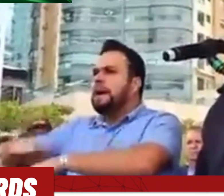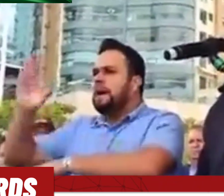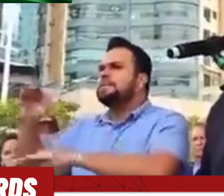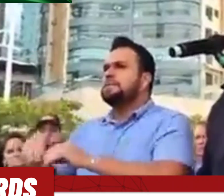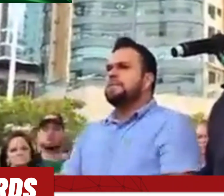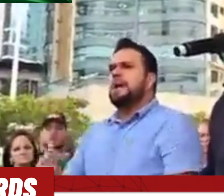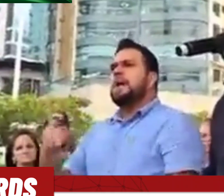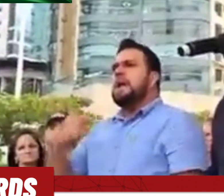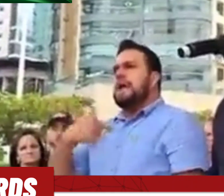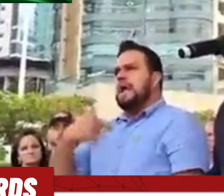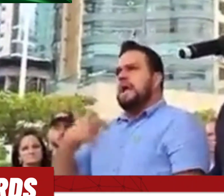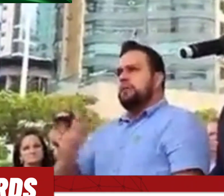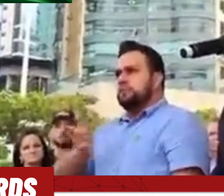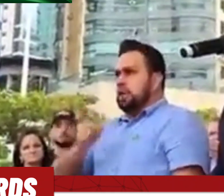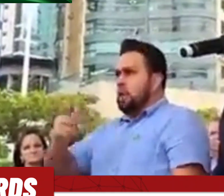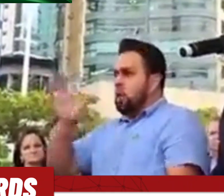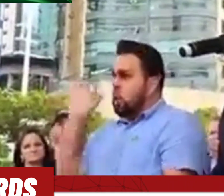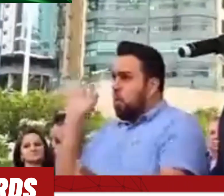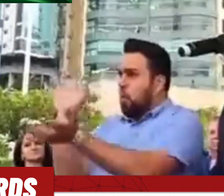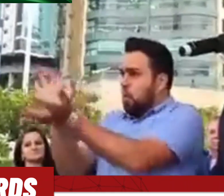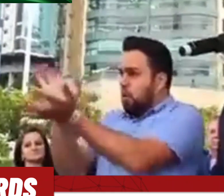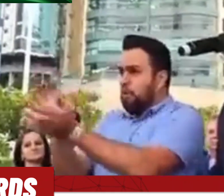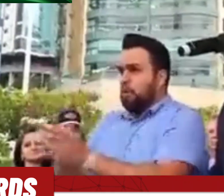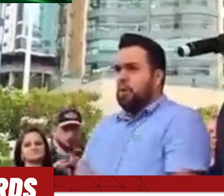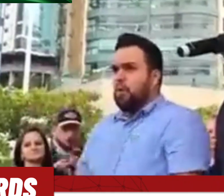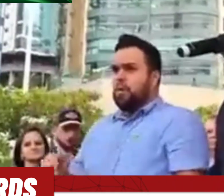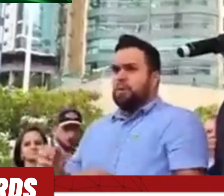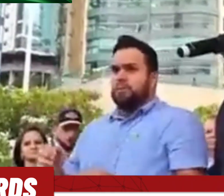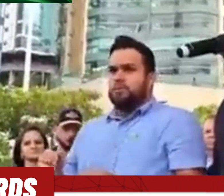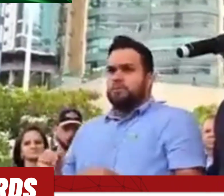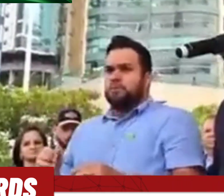eu tenho um exército que se